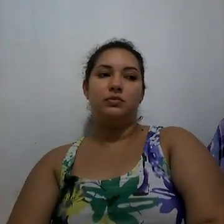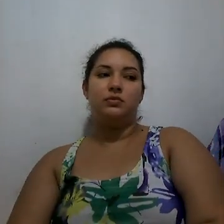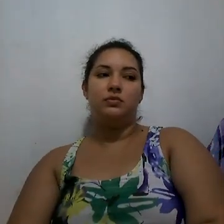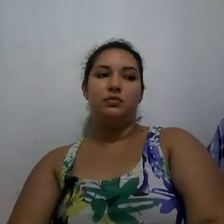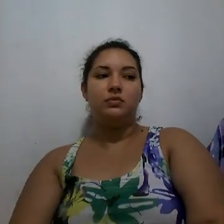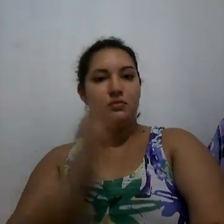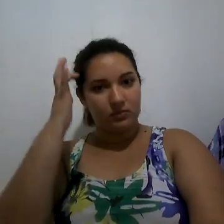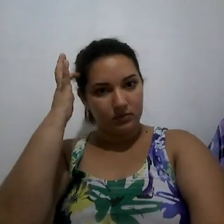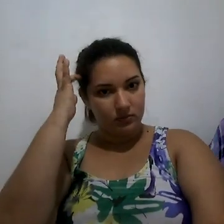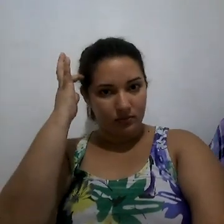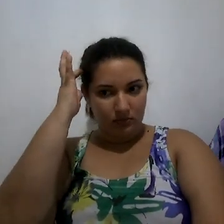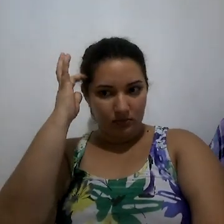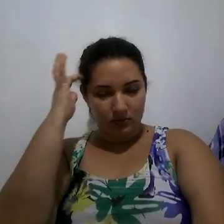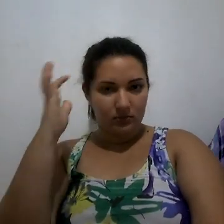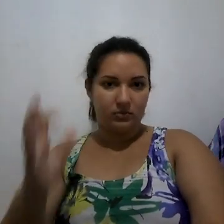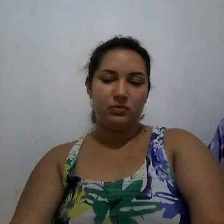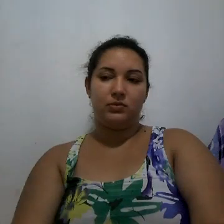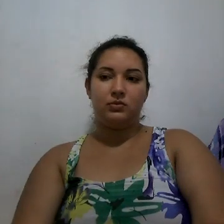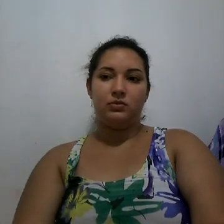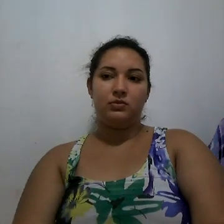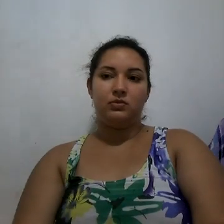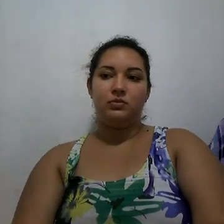que a importância da gente